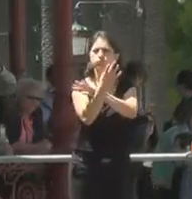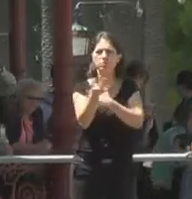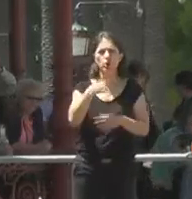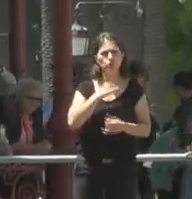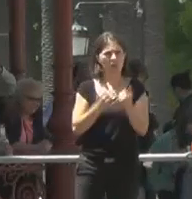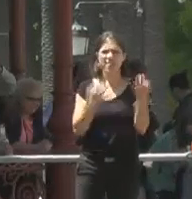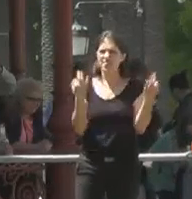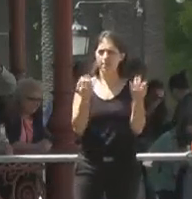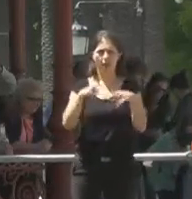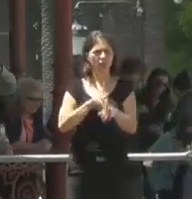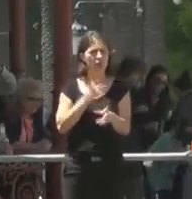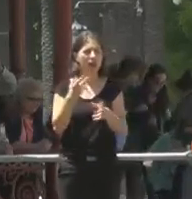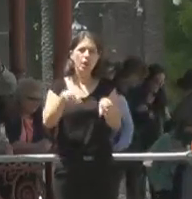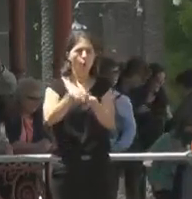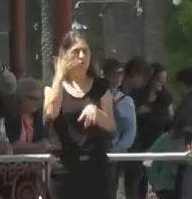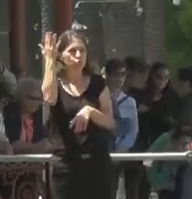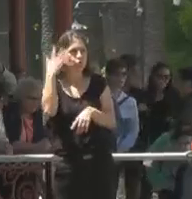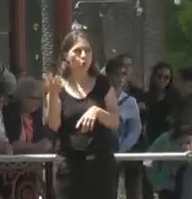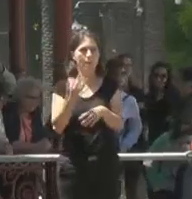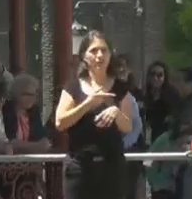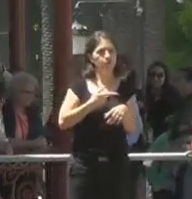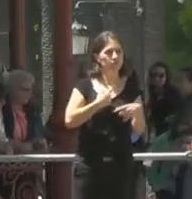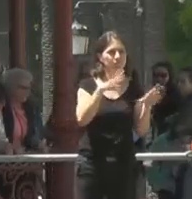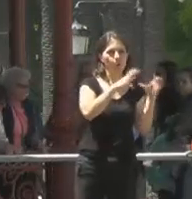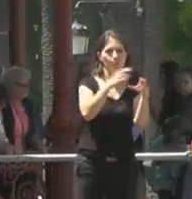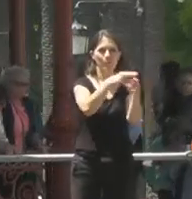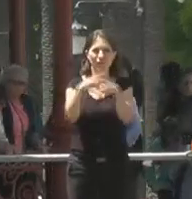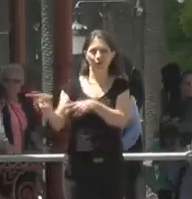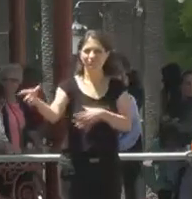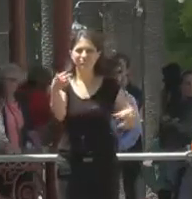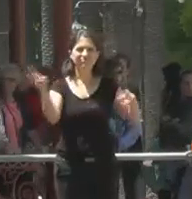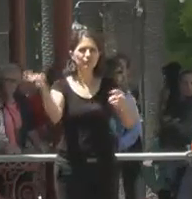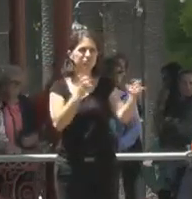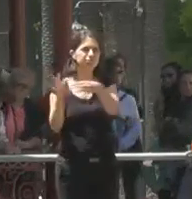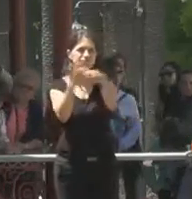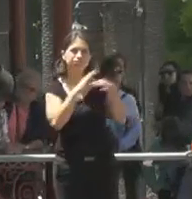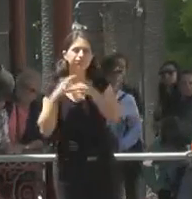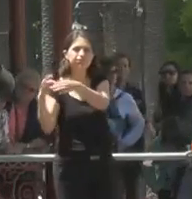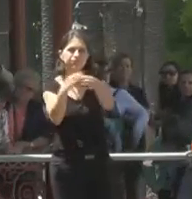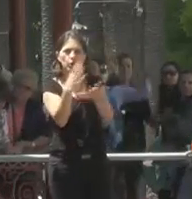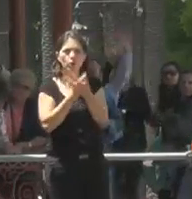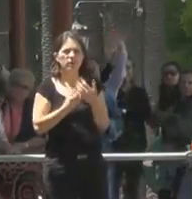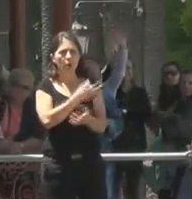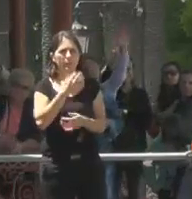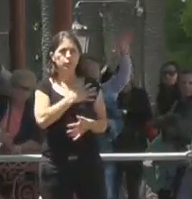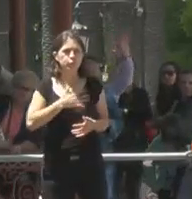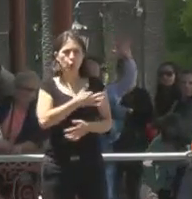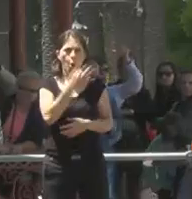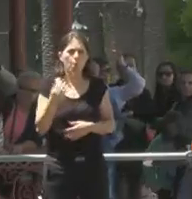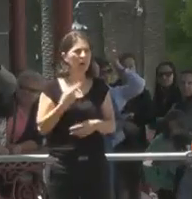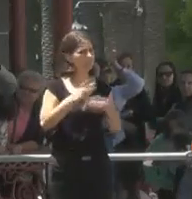que ten ser de ilusión, de confluencia, de compañeirismo, de xuntarnos todas e estar a gusto e construir xuntas,